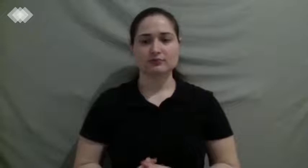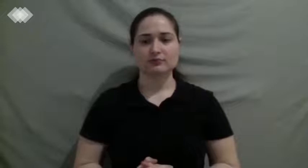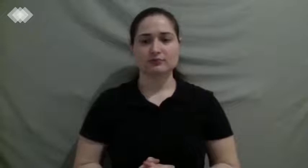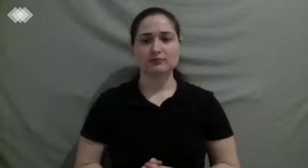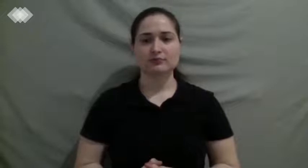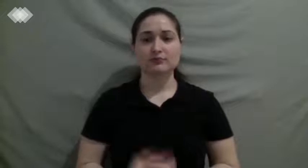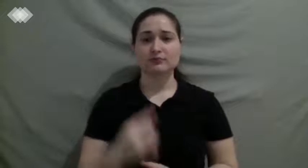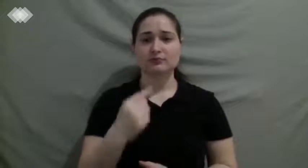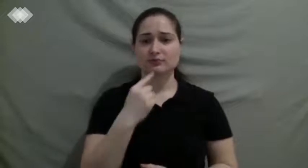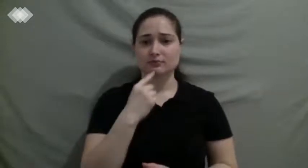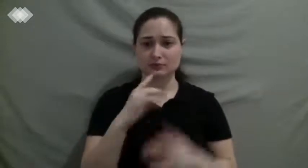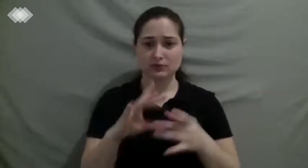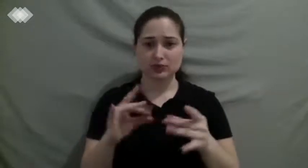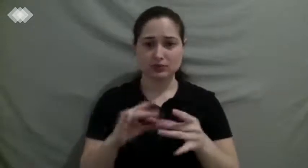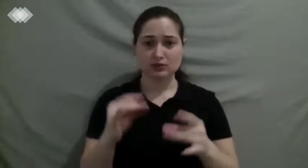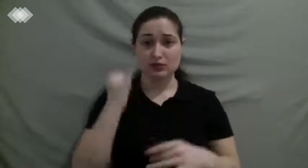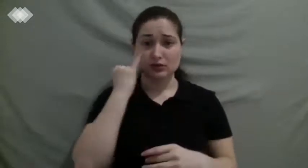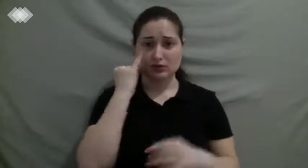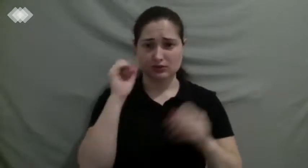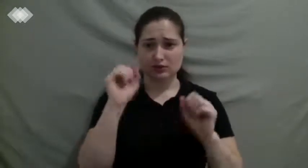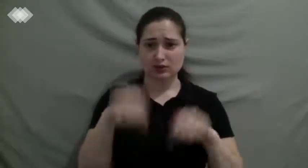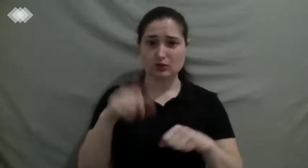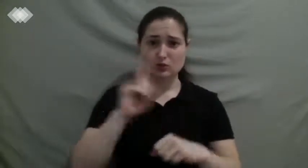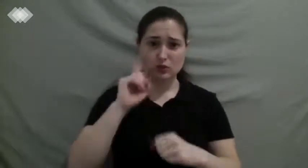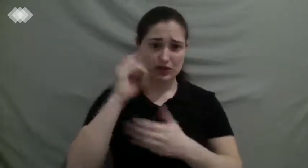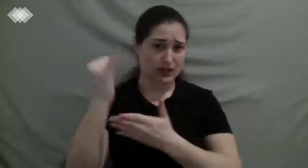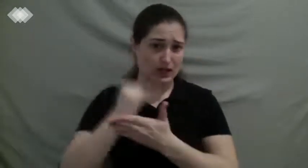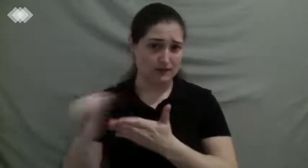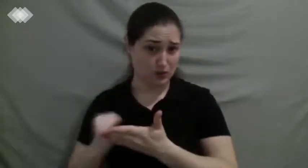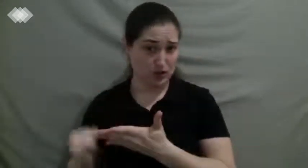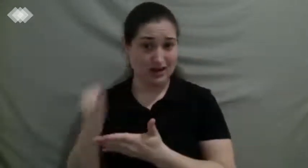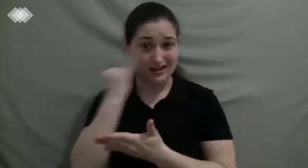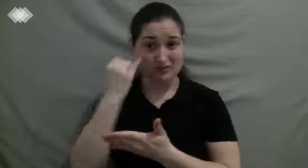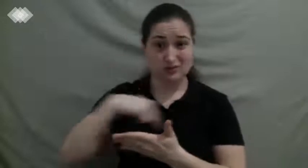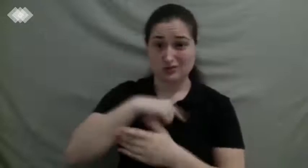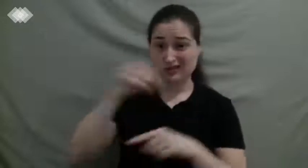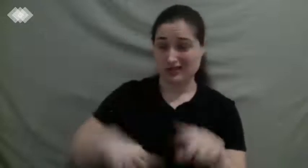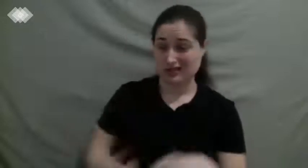Dicen por el chat que se puede poner el sordo a dibujar si no podemos entenderlo.